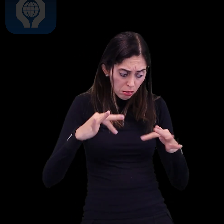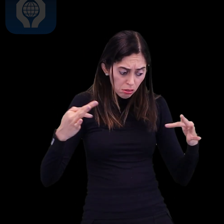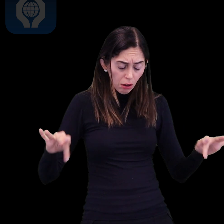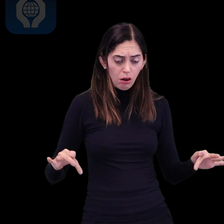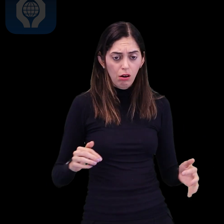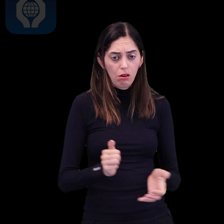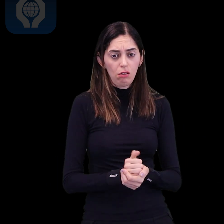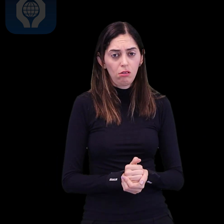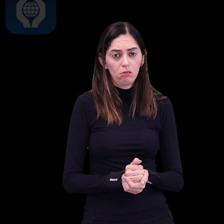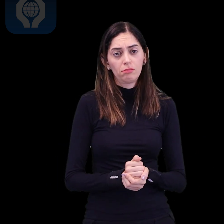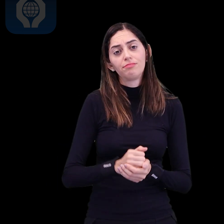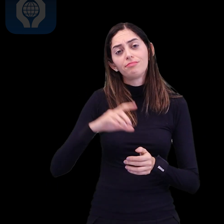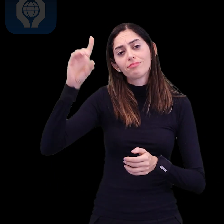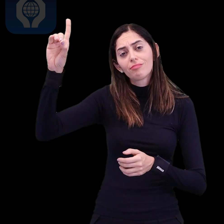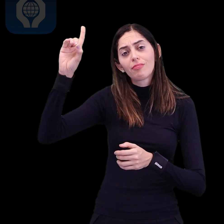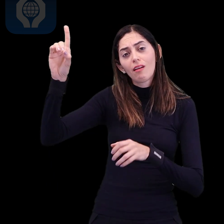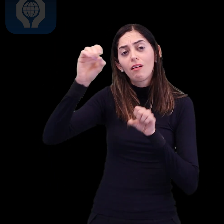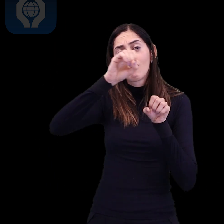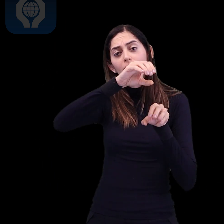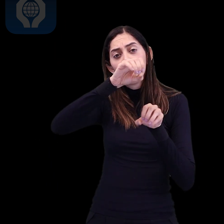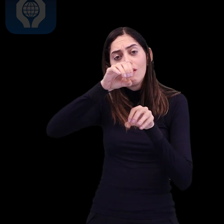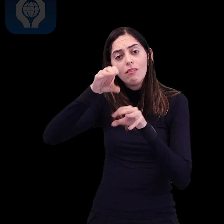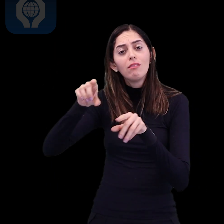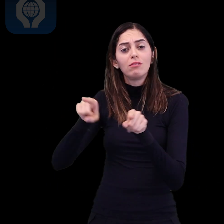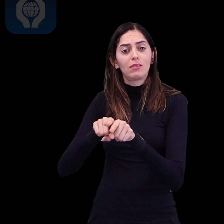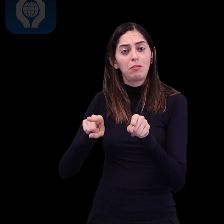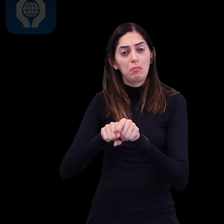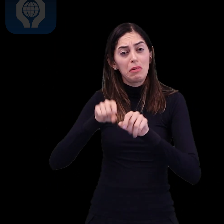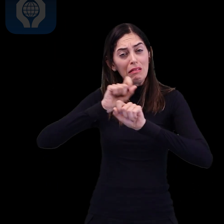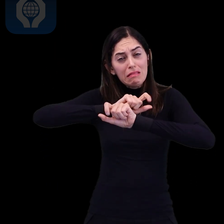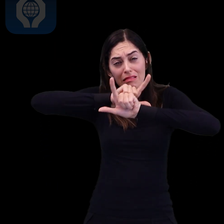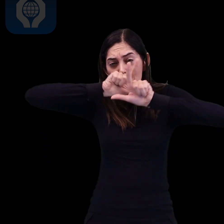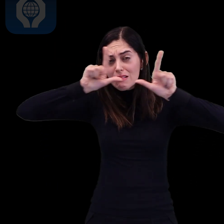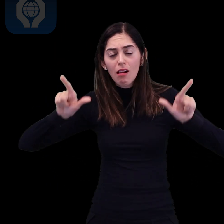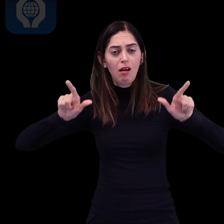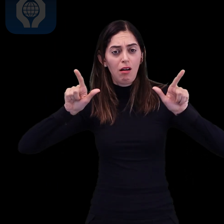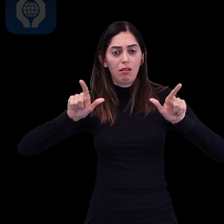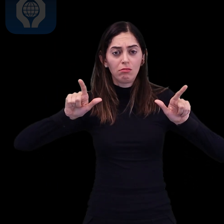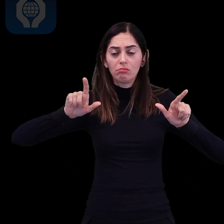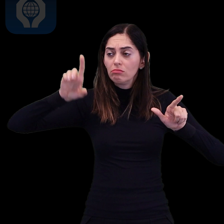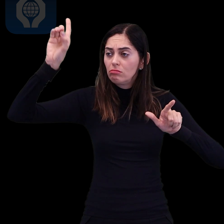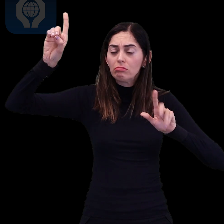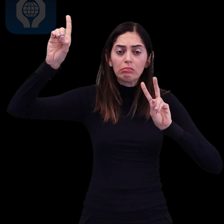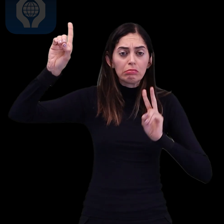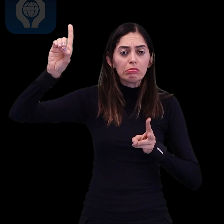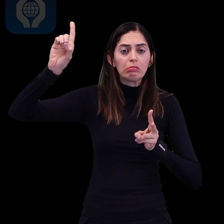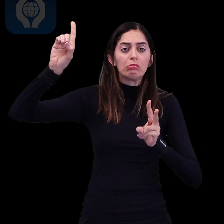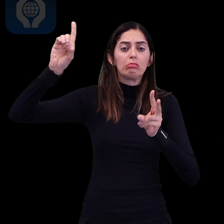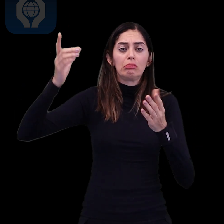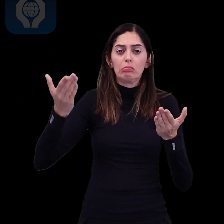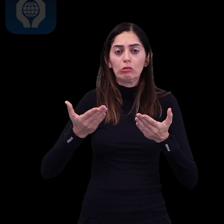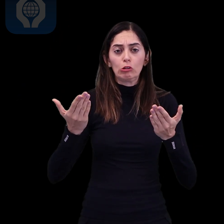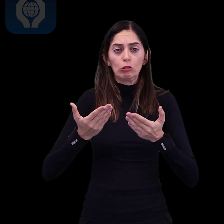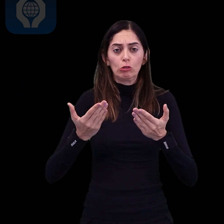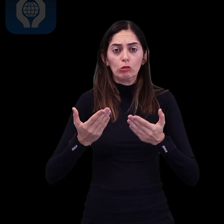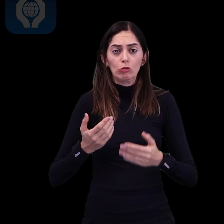Deus nos instruiu claramente que Ele ainda é o mesmo hoje. Não nos deixou sozinho